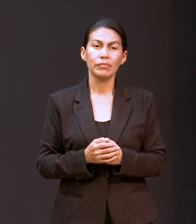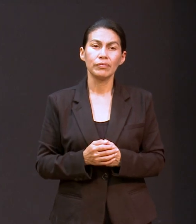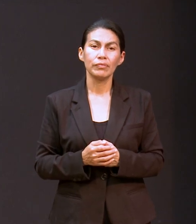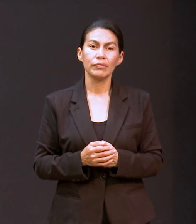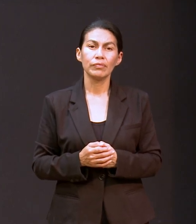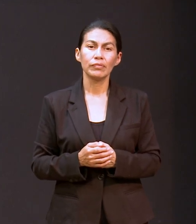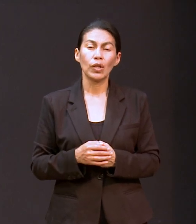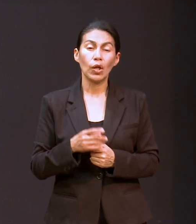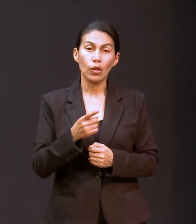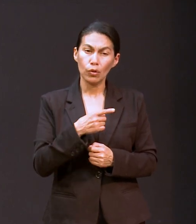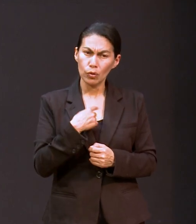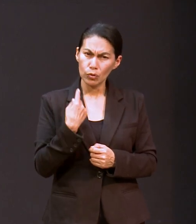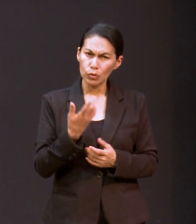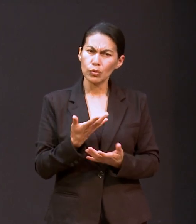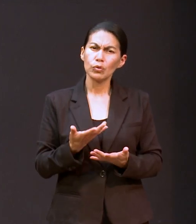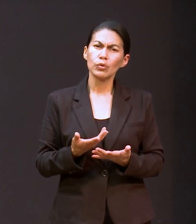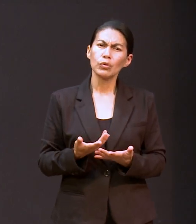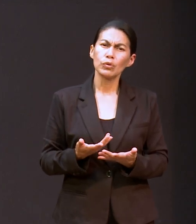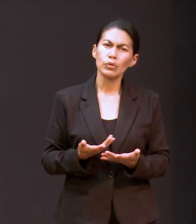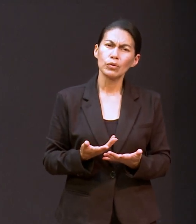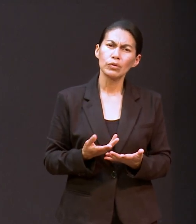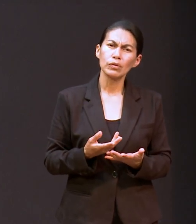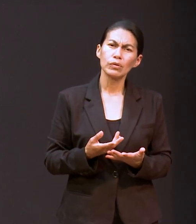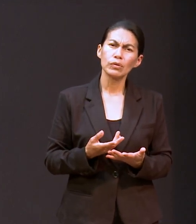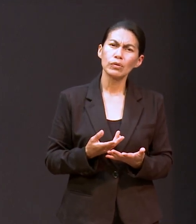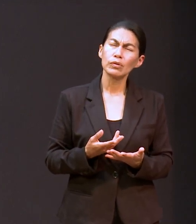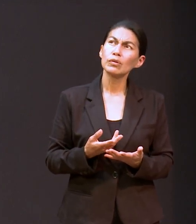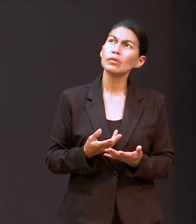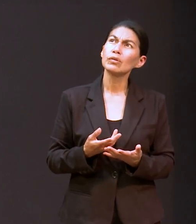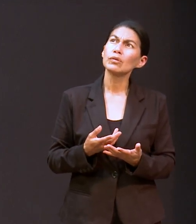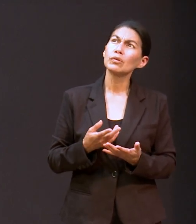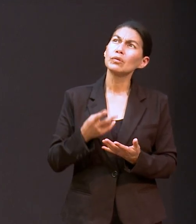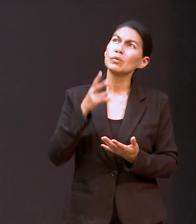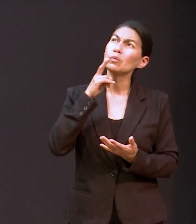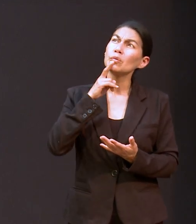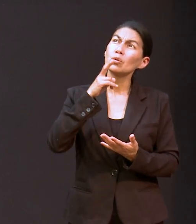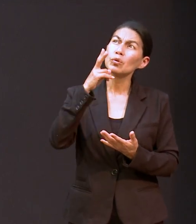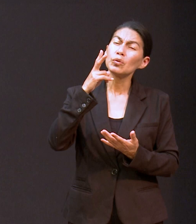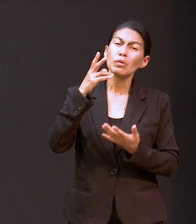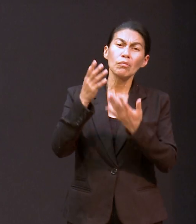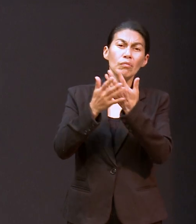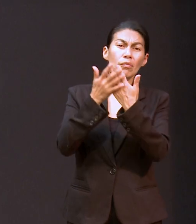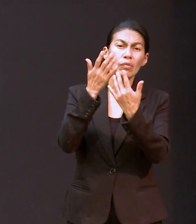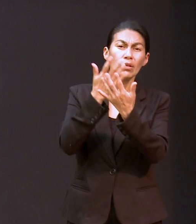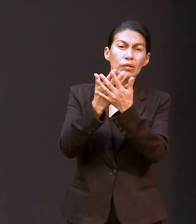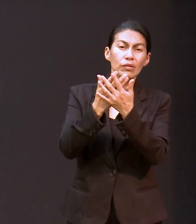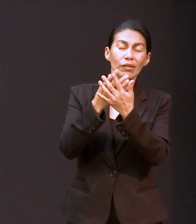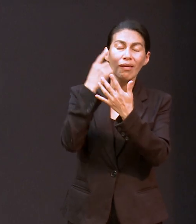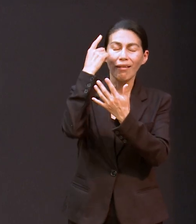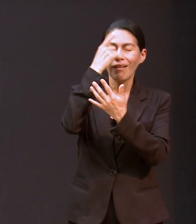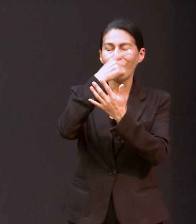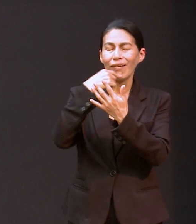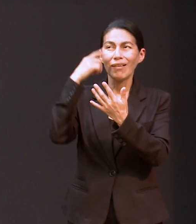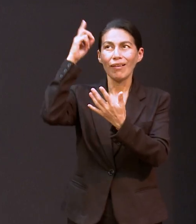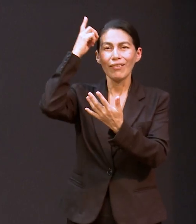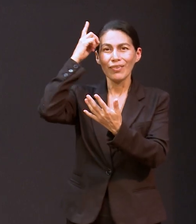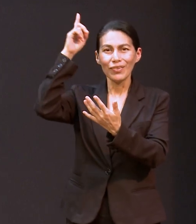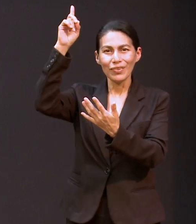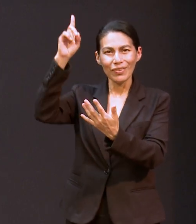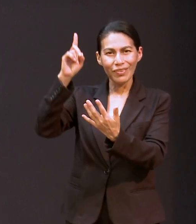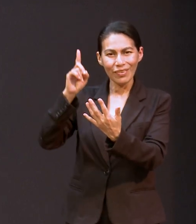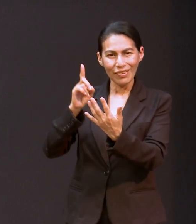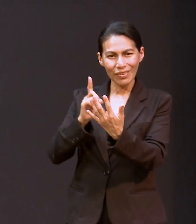alrededor que no conocen de Dios pero nosotros somos su voz somos humano somos su cara